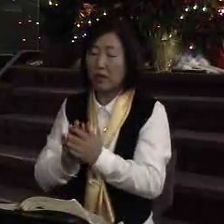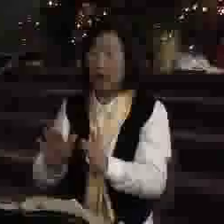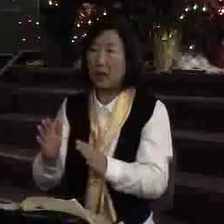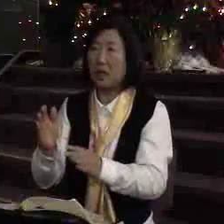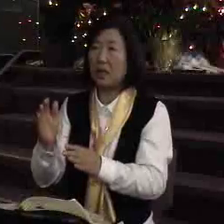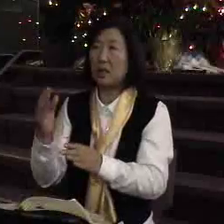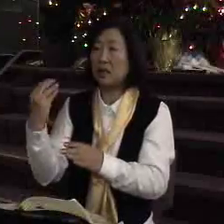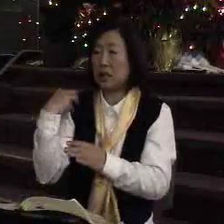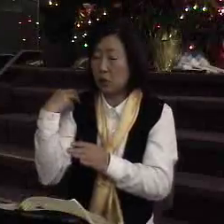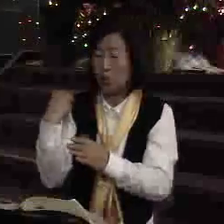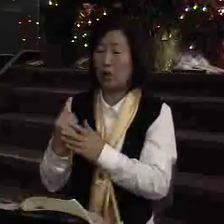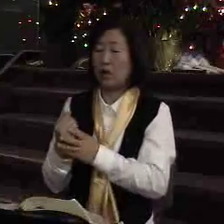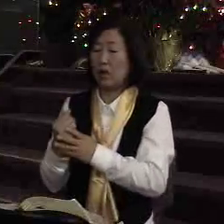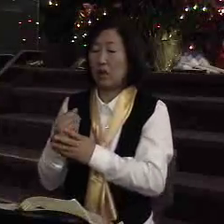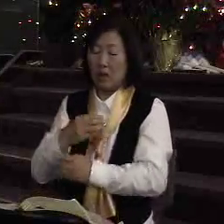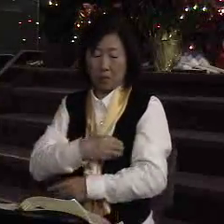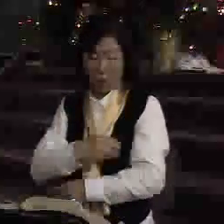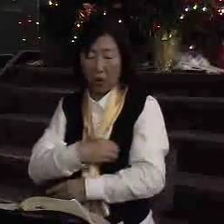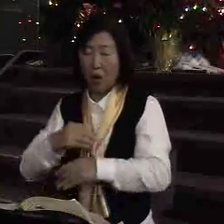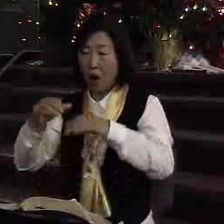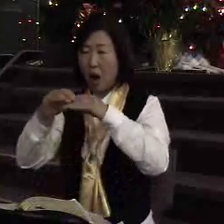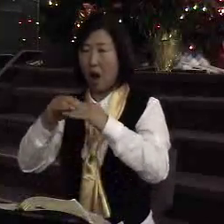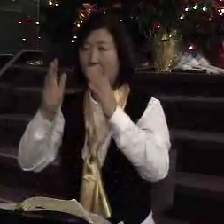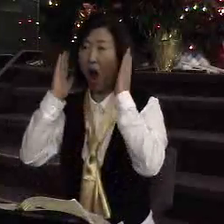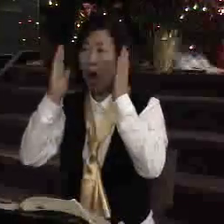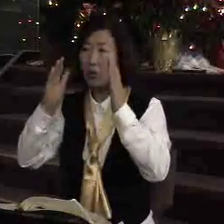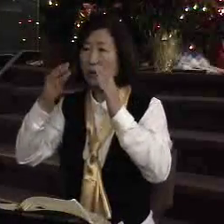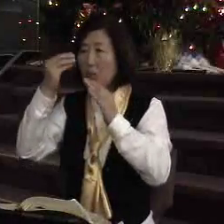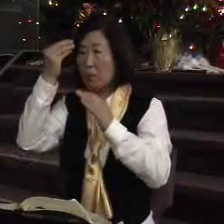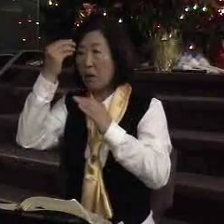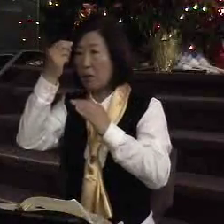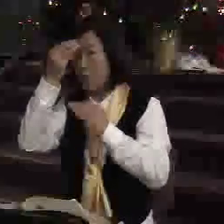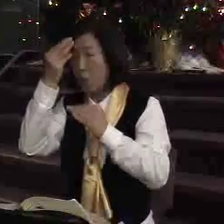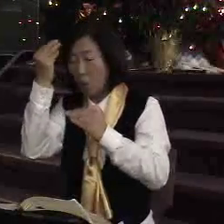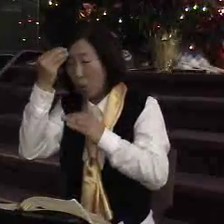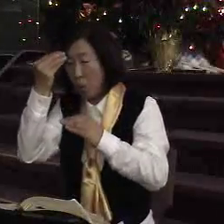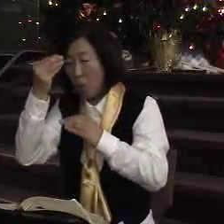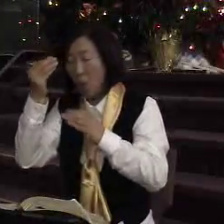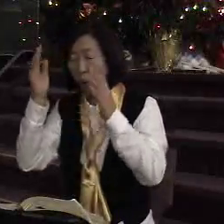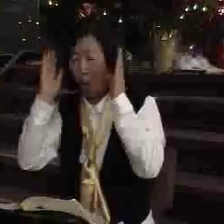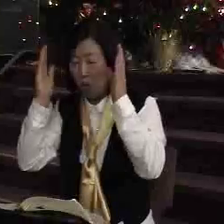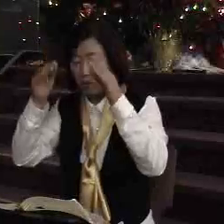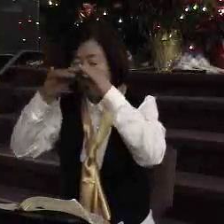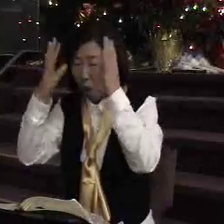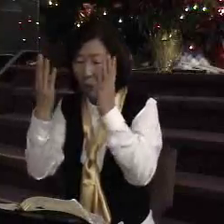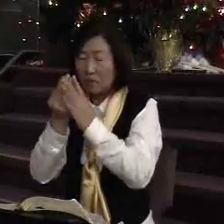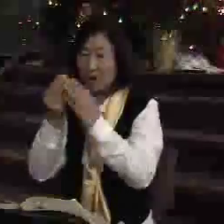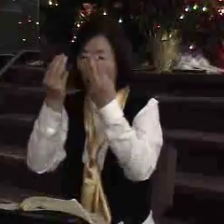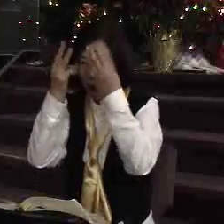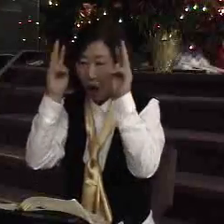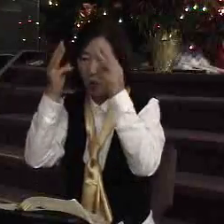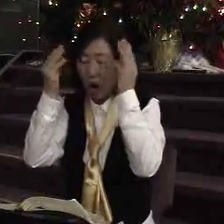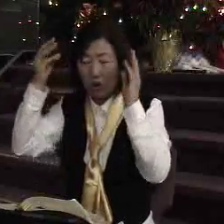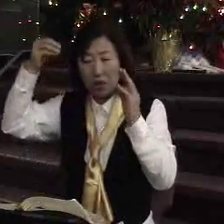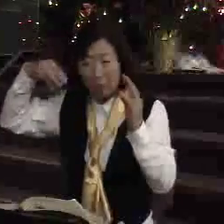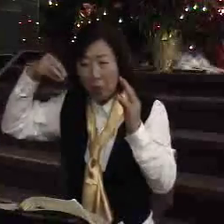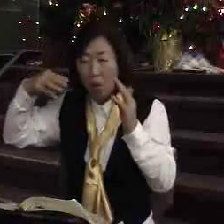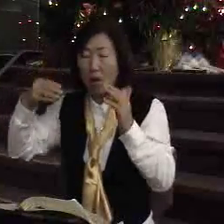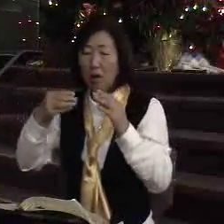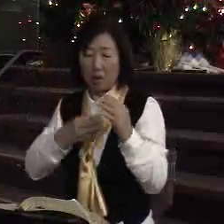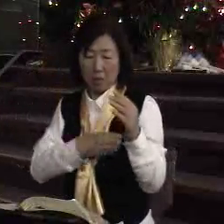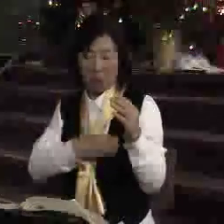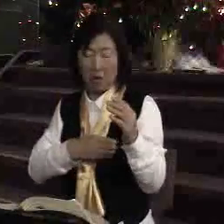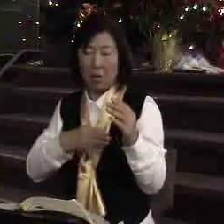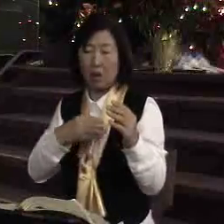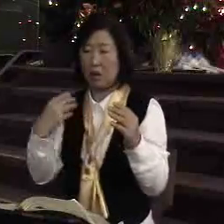지위와 나의 명예와 나의 학위가 다였는데, 이것이 빠지면 나는 내가 아닌데, 오늘도 그렇잖아요. 우리 학위, 명예, 집이 갖고